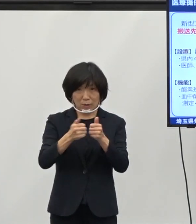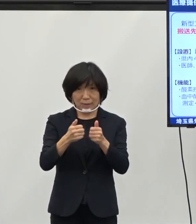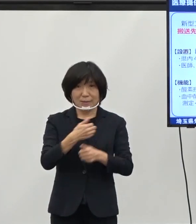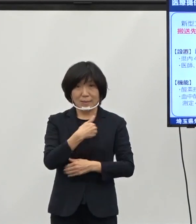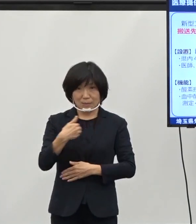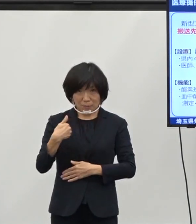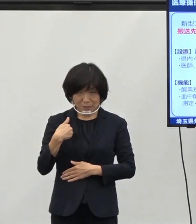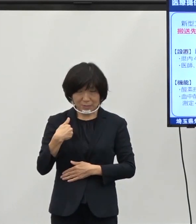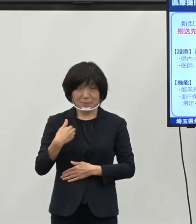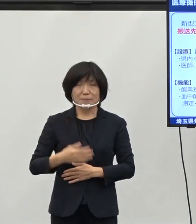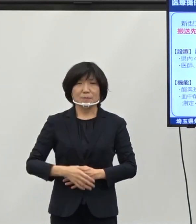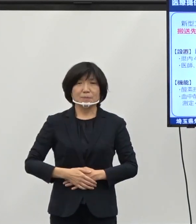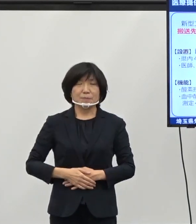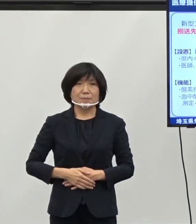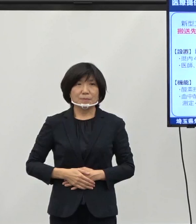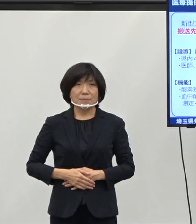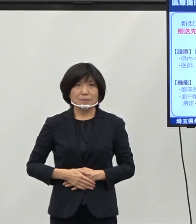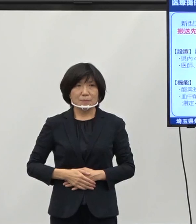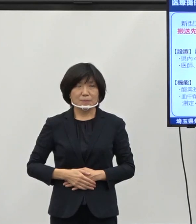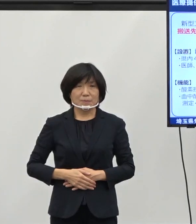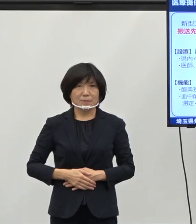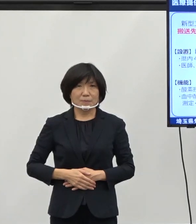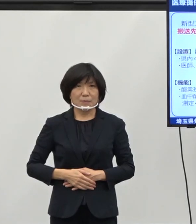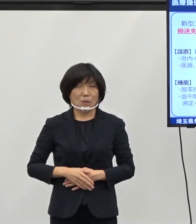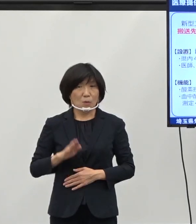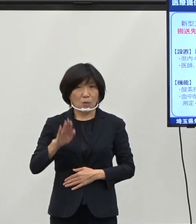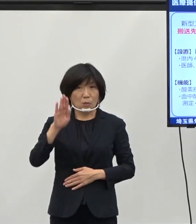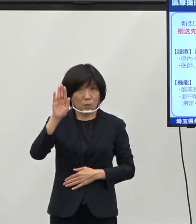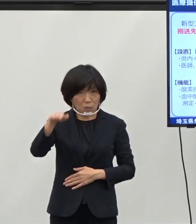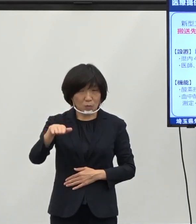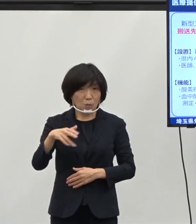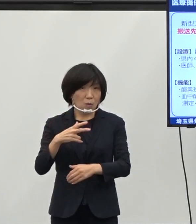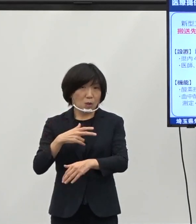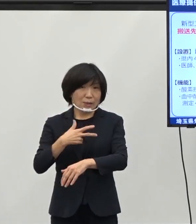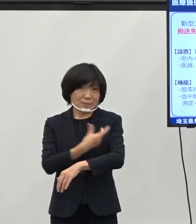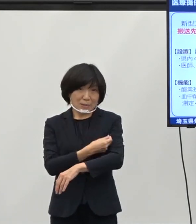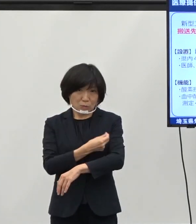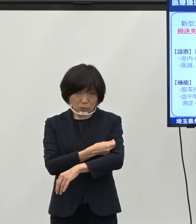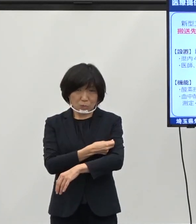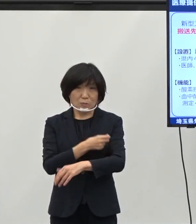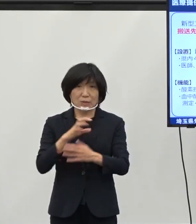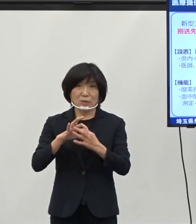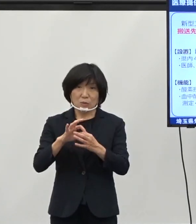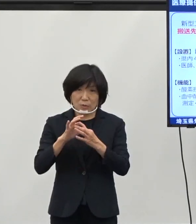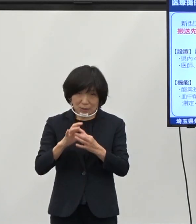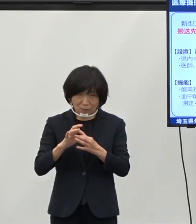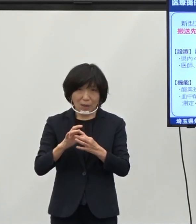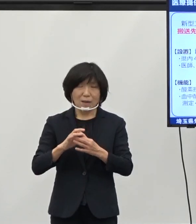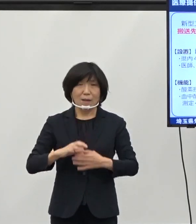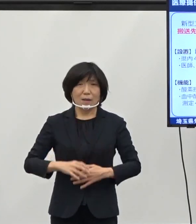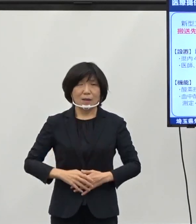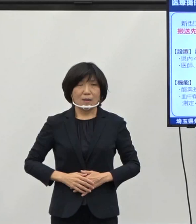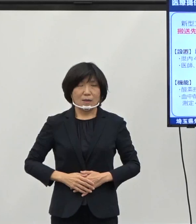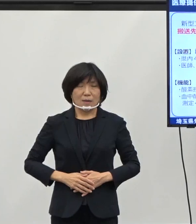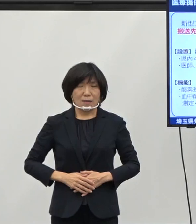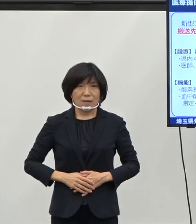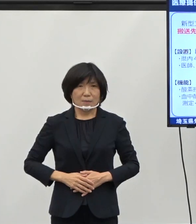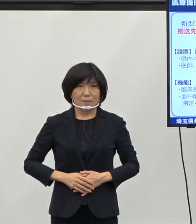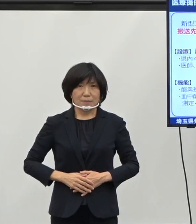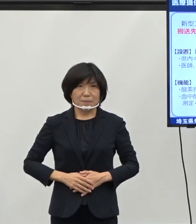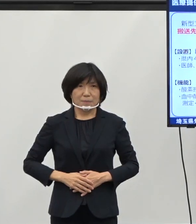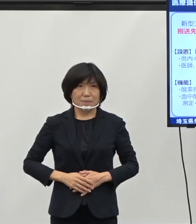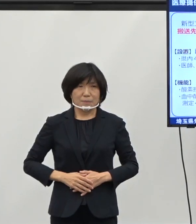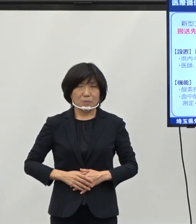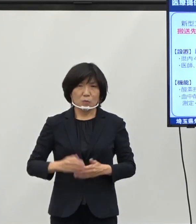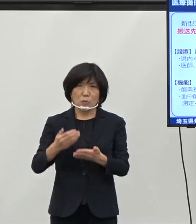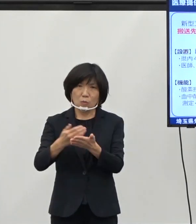すみません、これが事実関係です。その上で今後の接種およびその影響でございますけれども、まず